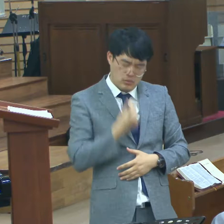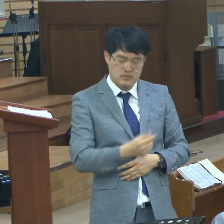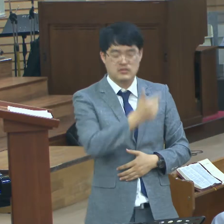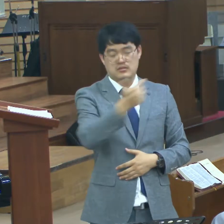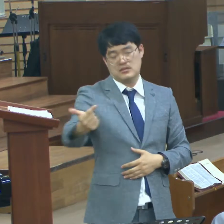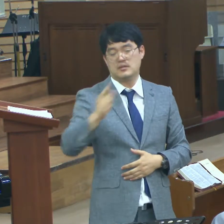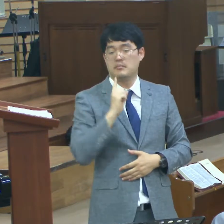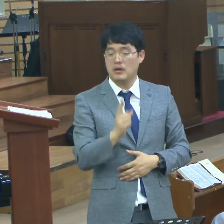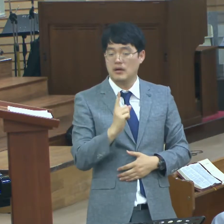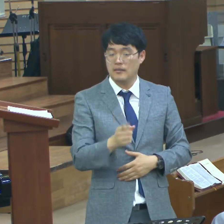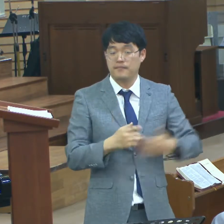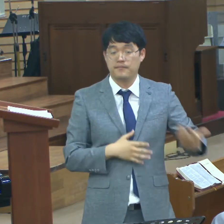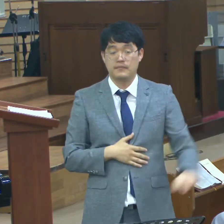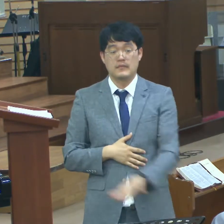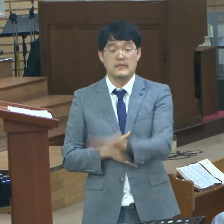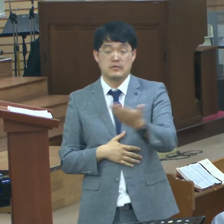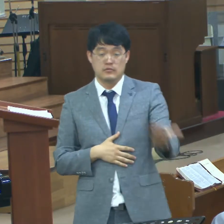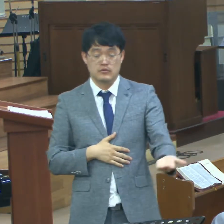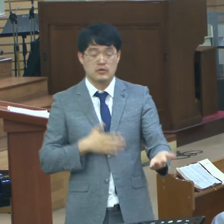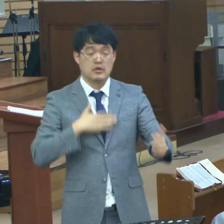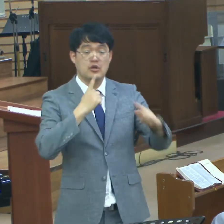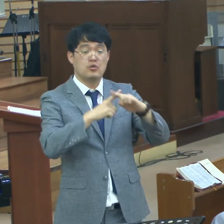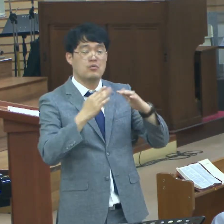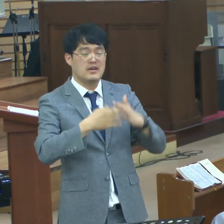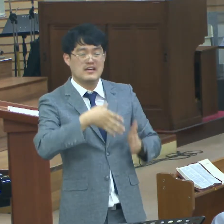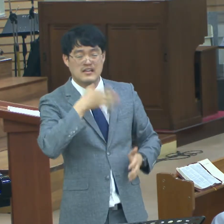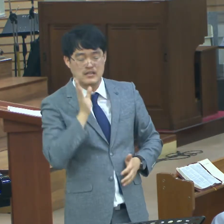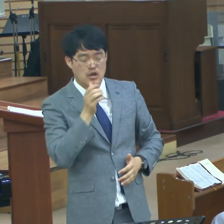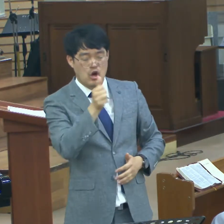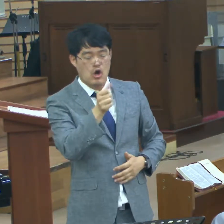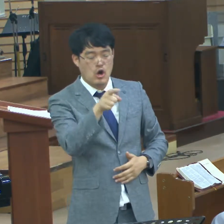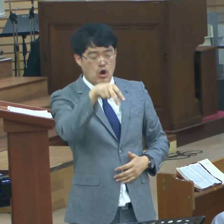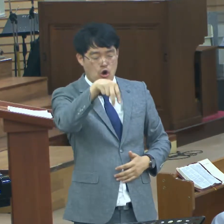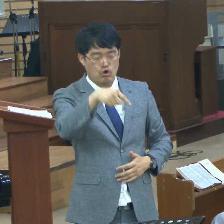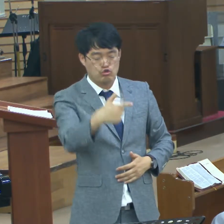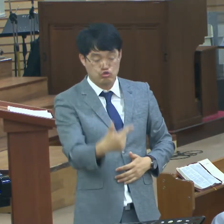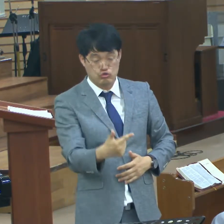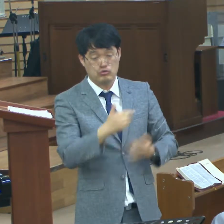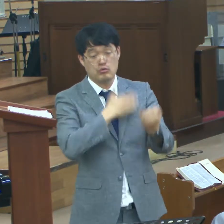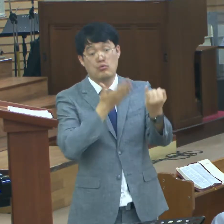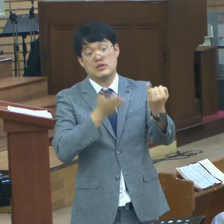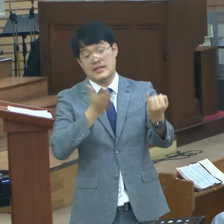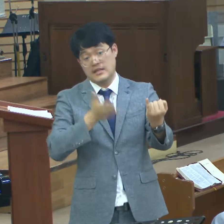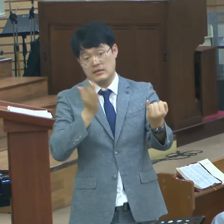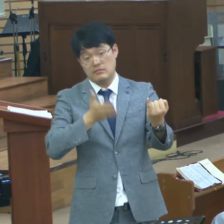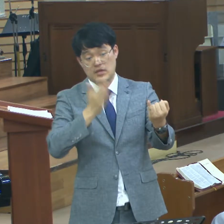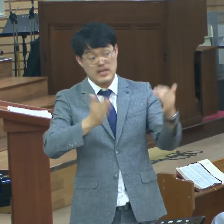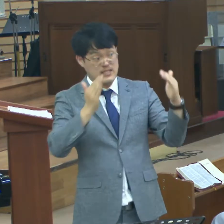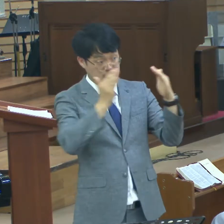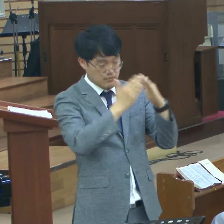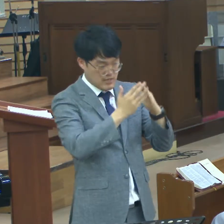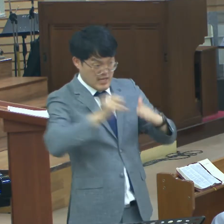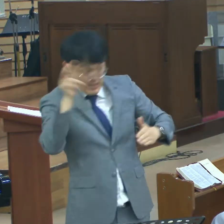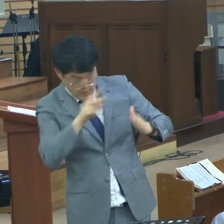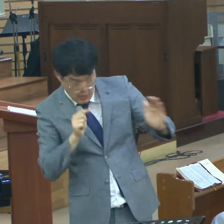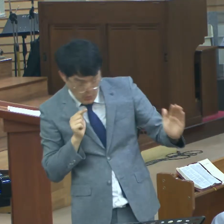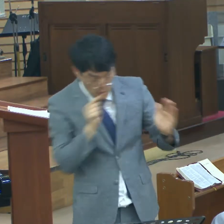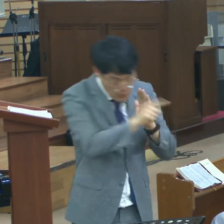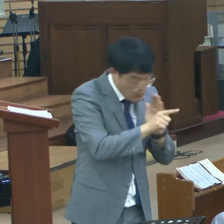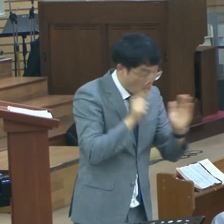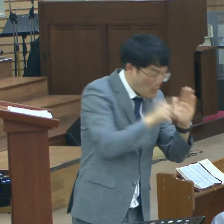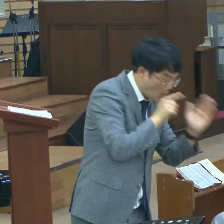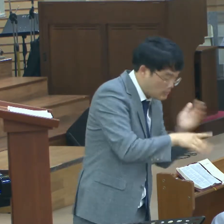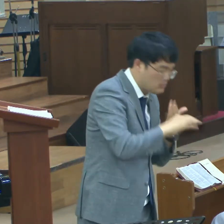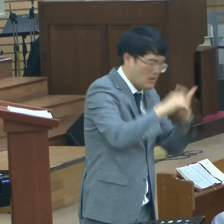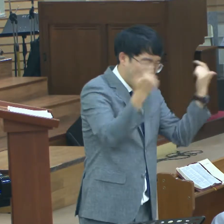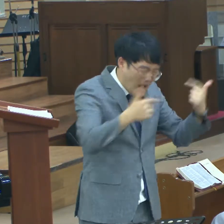우리 교회 허승권 사님 댁에 신방을 가면요, 성경 읽고 계세요. 제가 여러 번 가봤어요. 갑자기 가면 성경